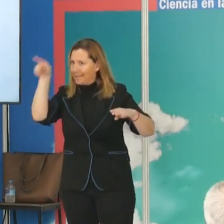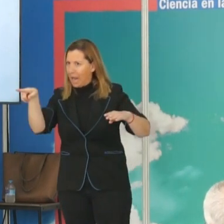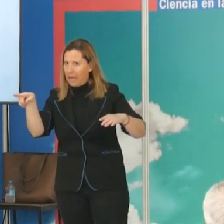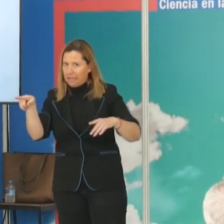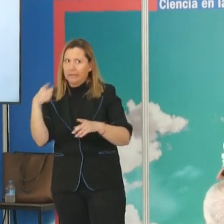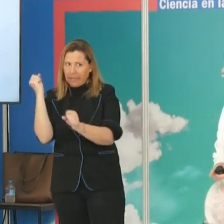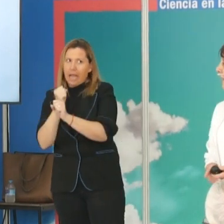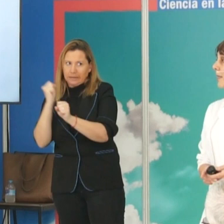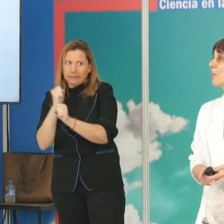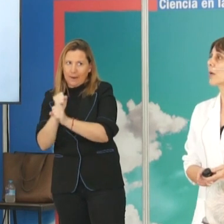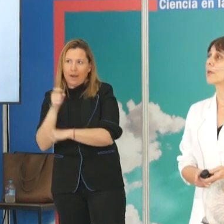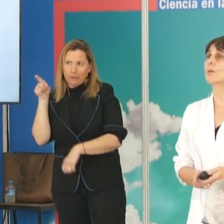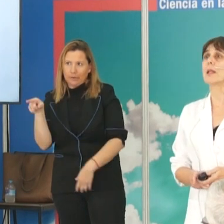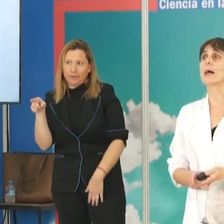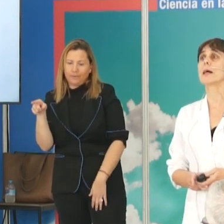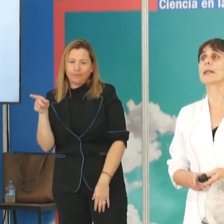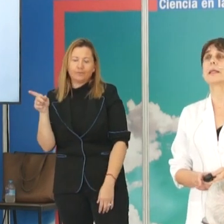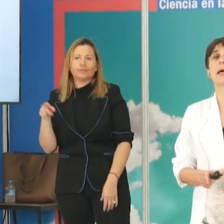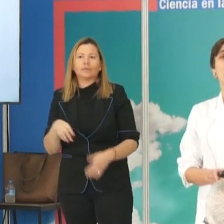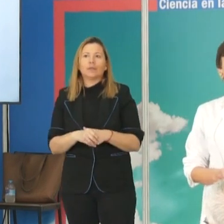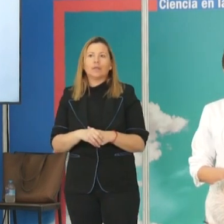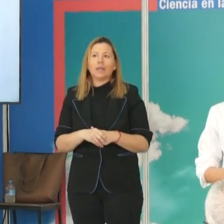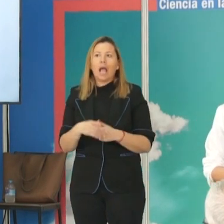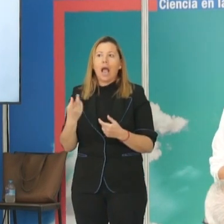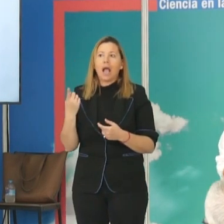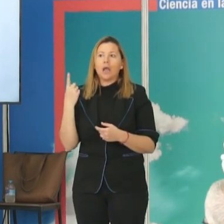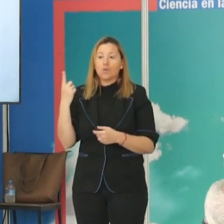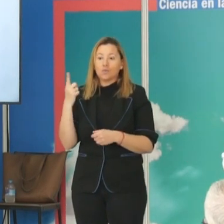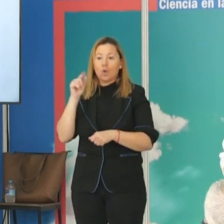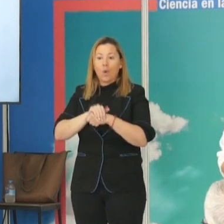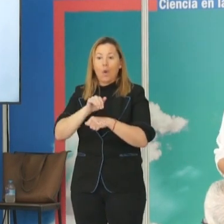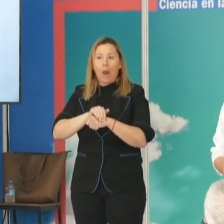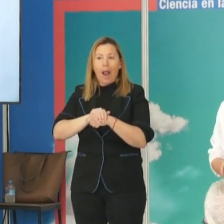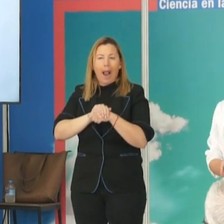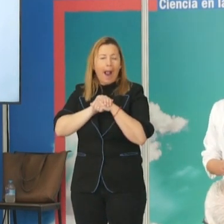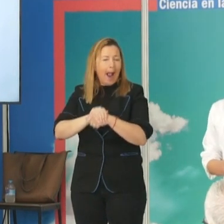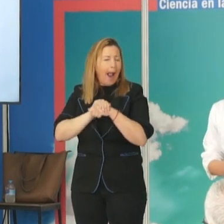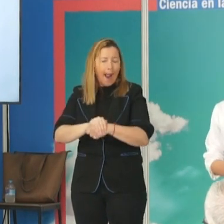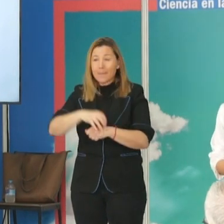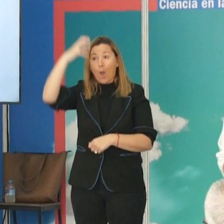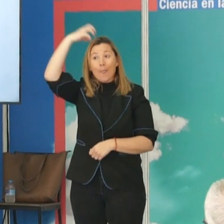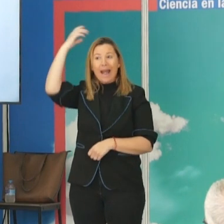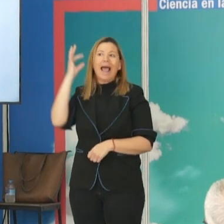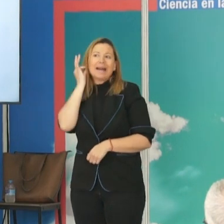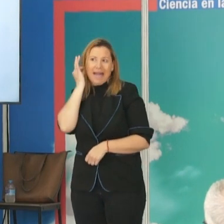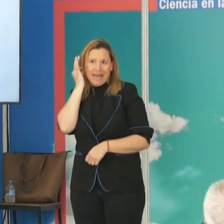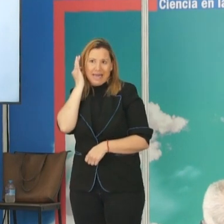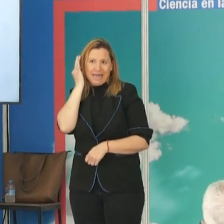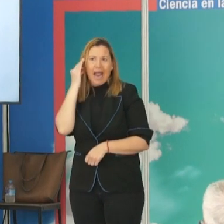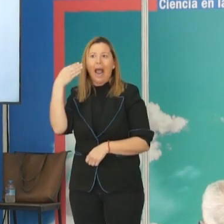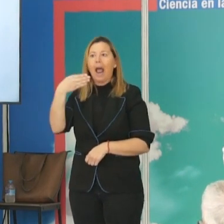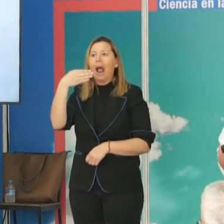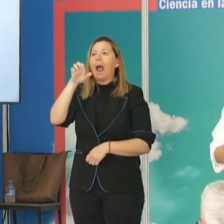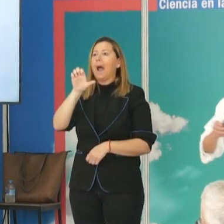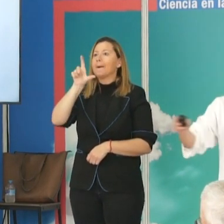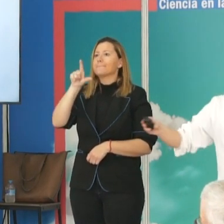Por un lado, Einstein era muy amigo de la reina de Bélgica y le escribe para que